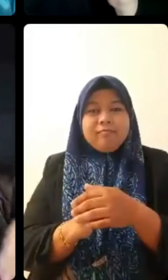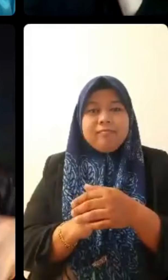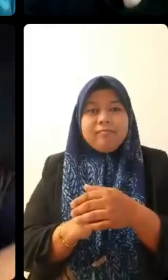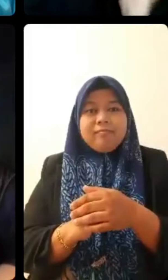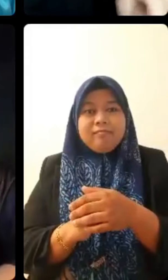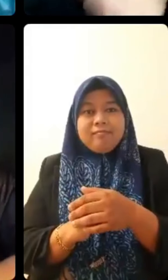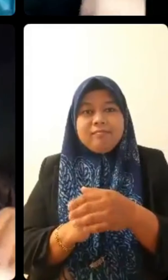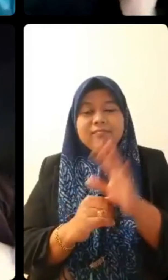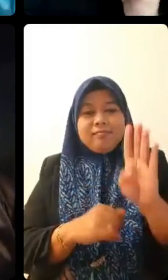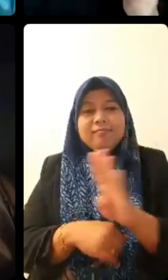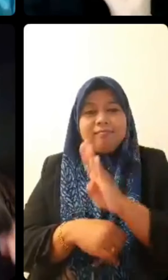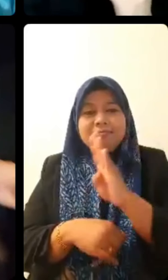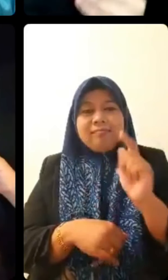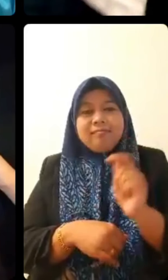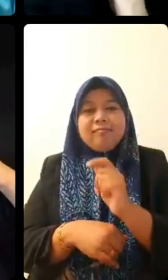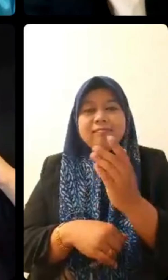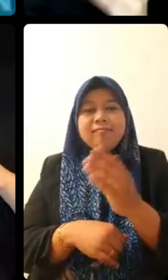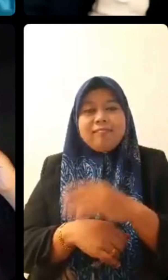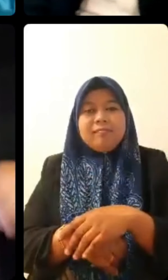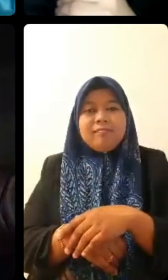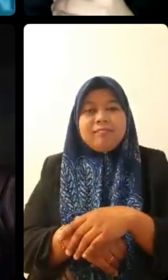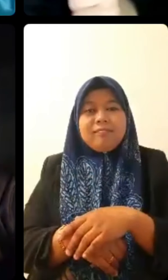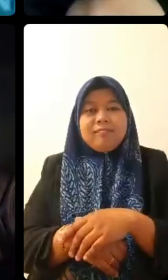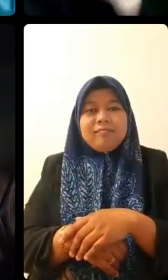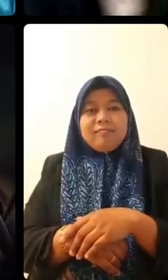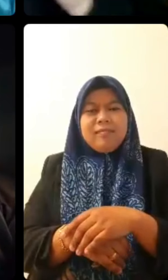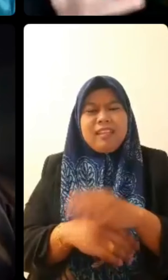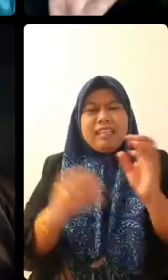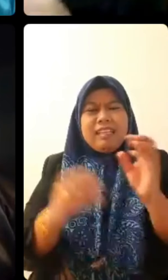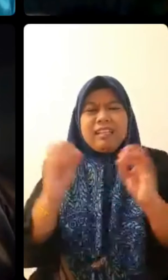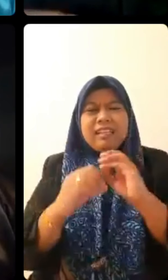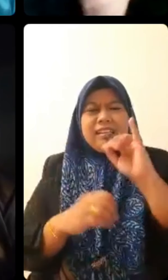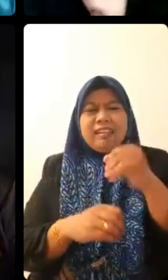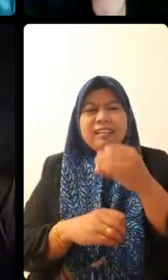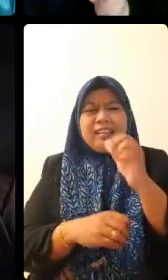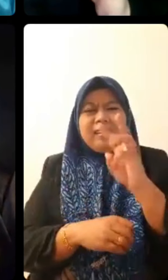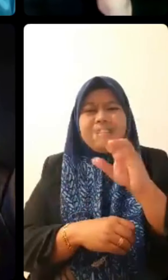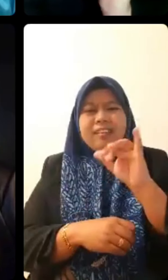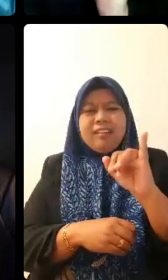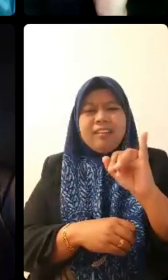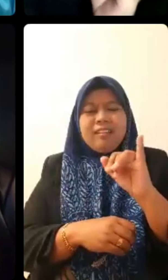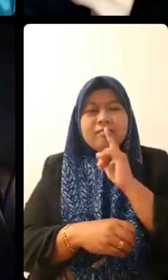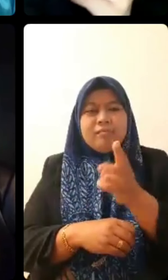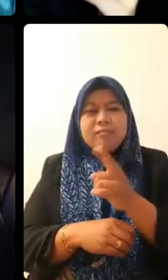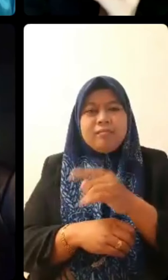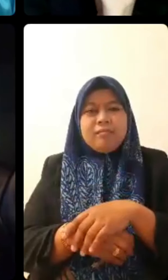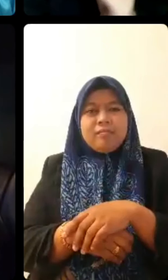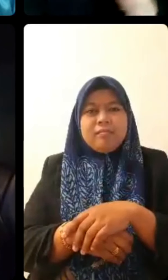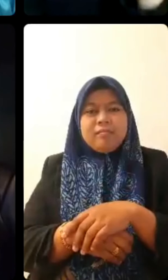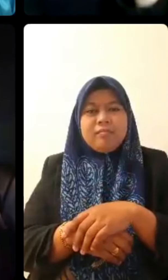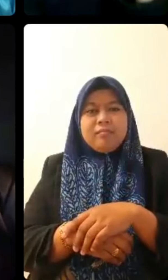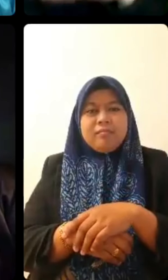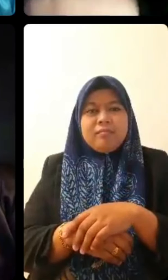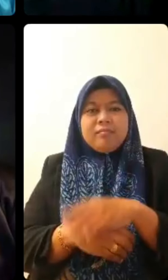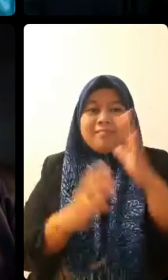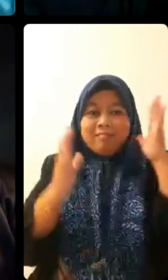Tu memang dia tak ada Jawi. Dia sebenarnya untuk makluman, di Malaysia ni dia ada dua